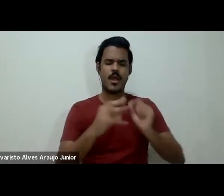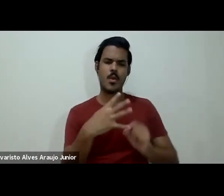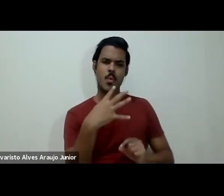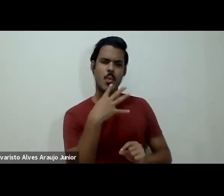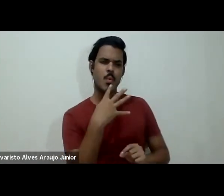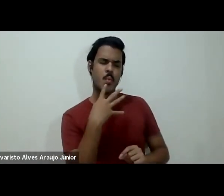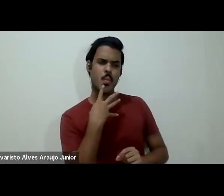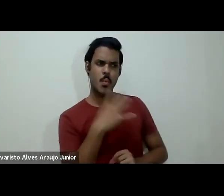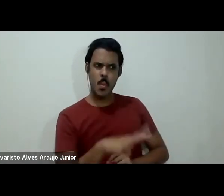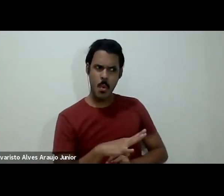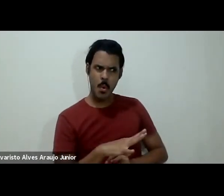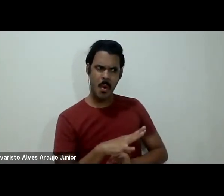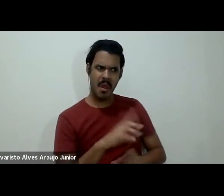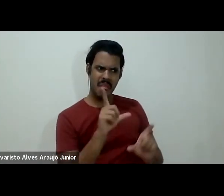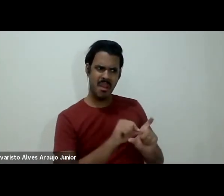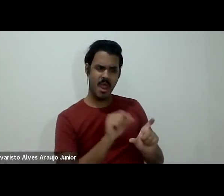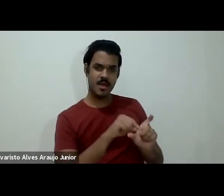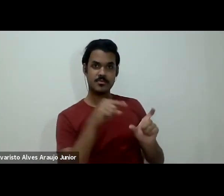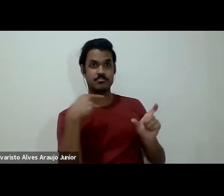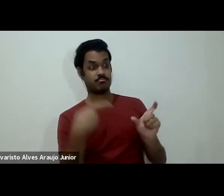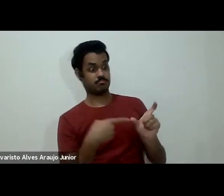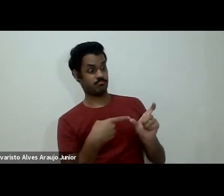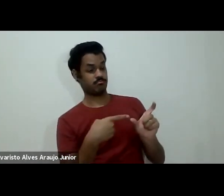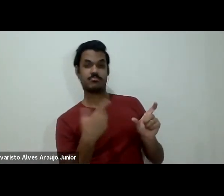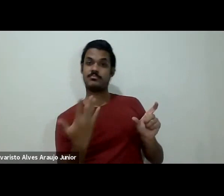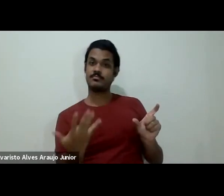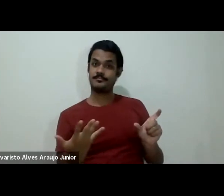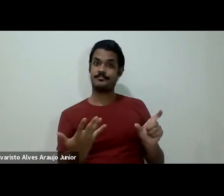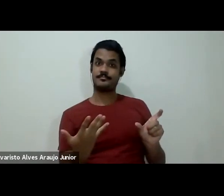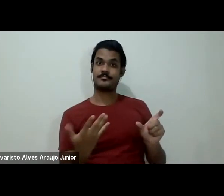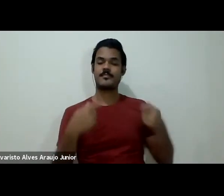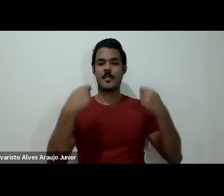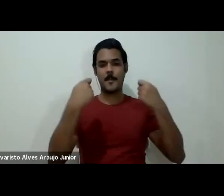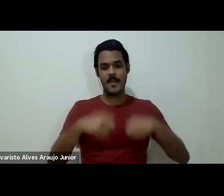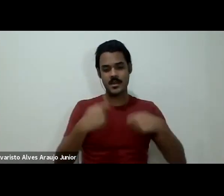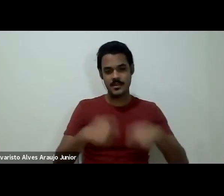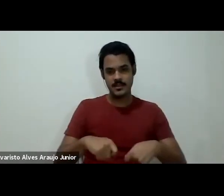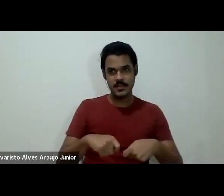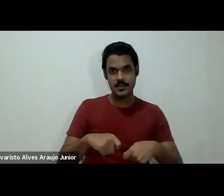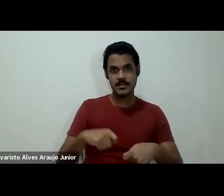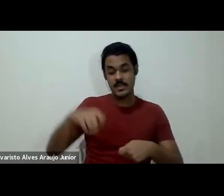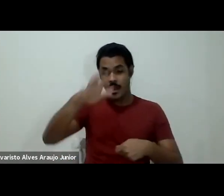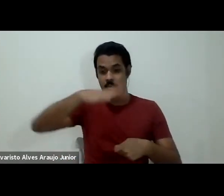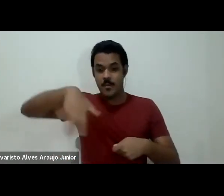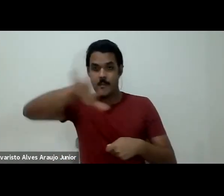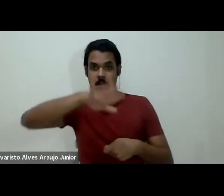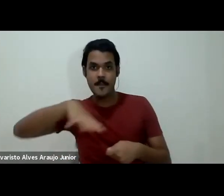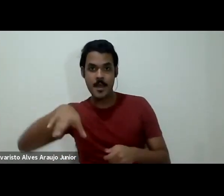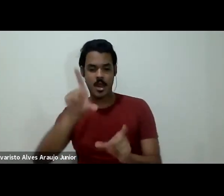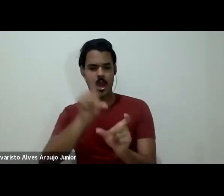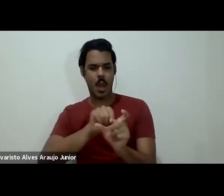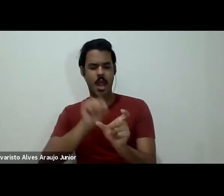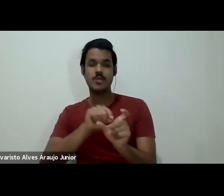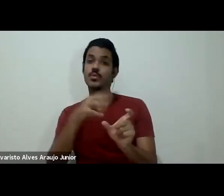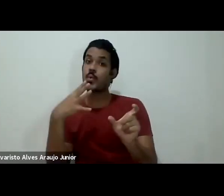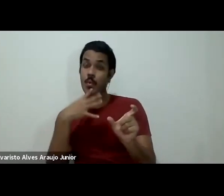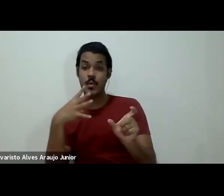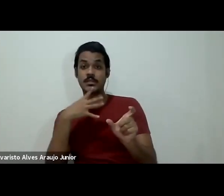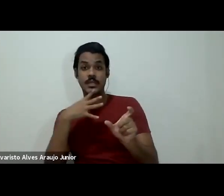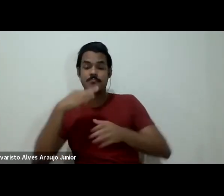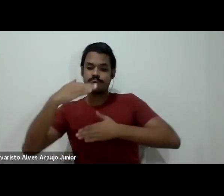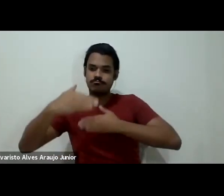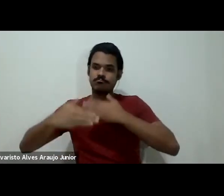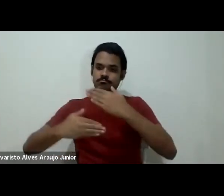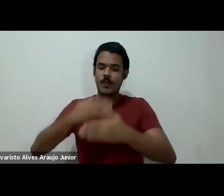léxico terminológico. Ou seja, que não conhece, que não tem esse espaço, essa construção a respeito